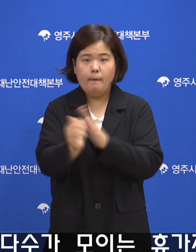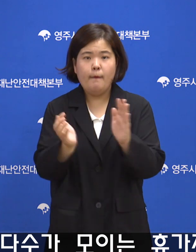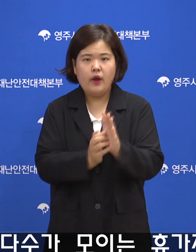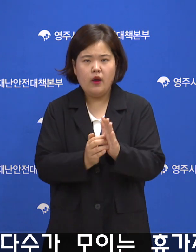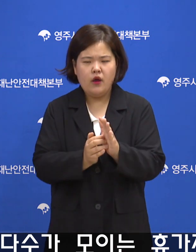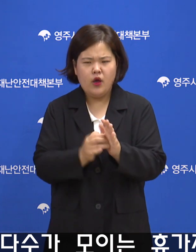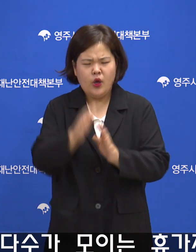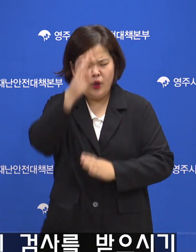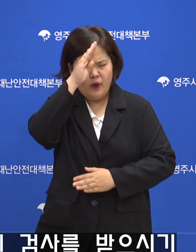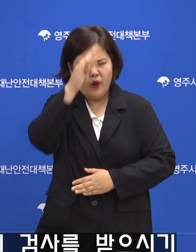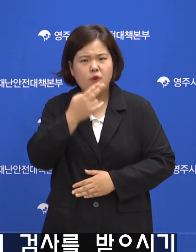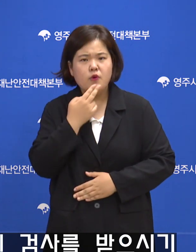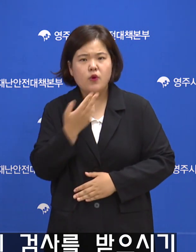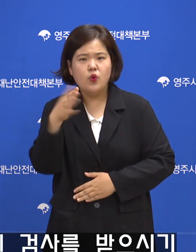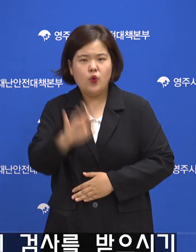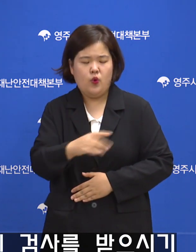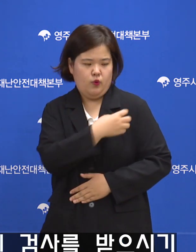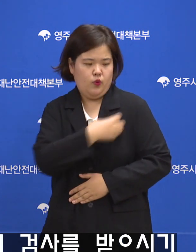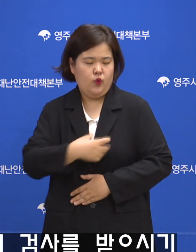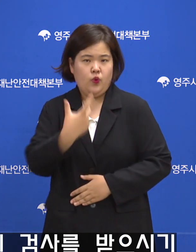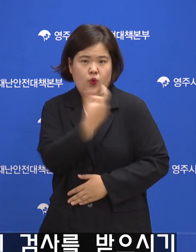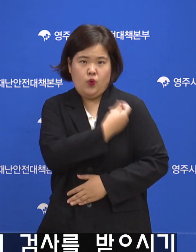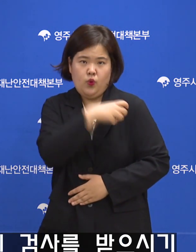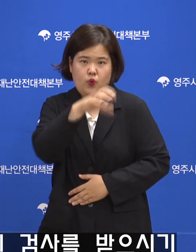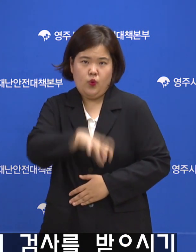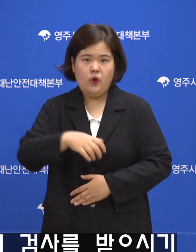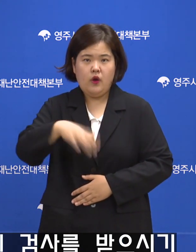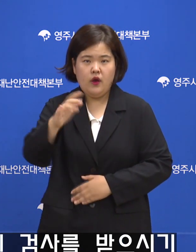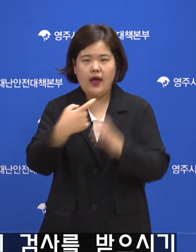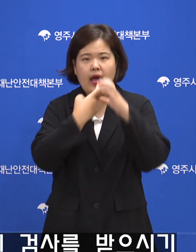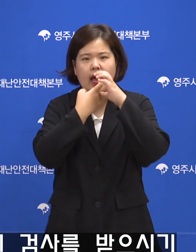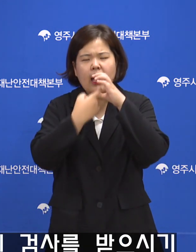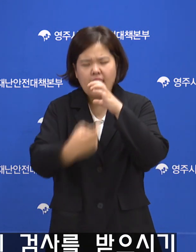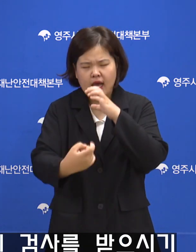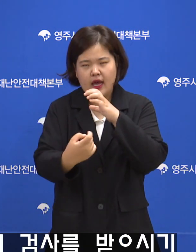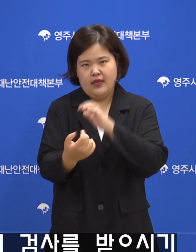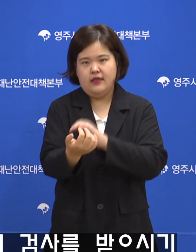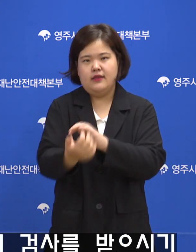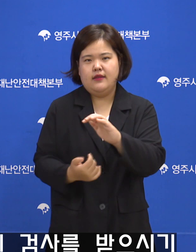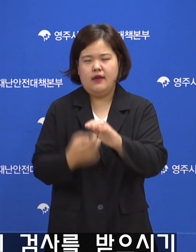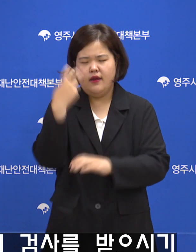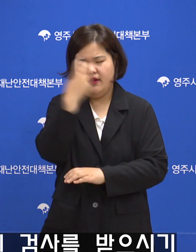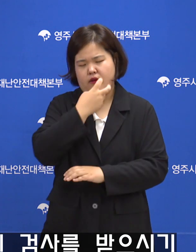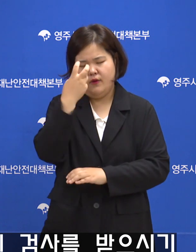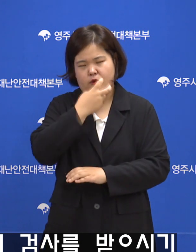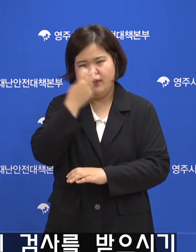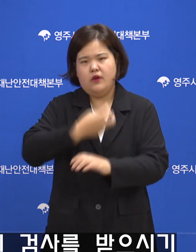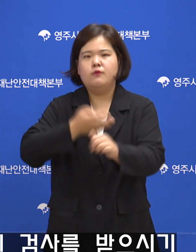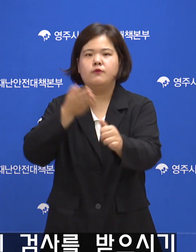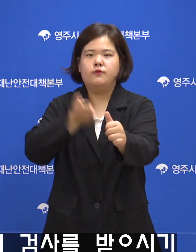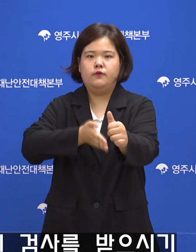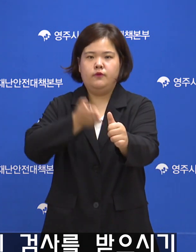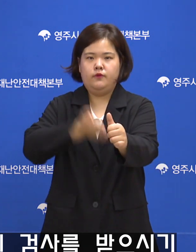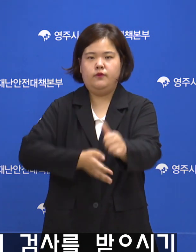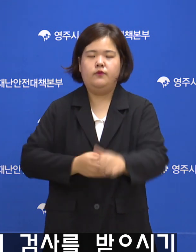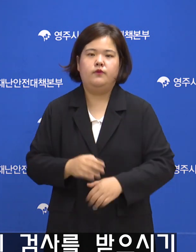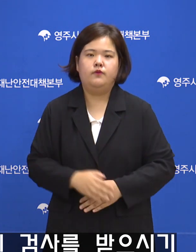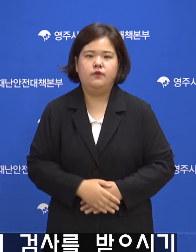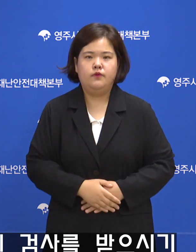관련 증상이 없더라도 보건소 선별진료소에서 선제적인 검사를 받으시기